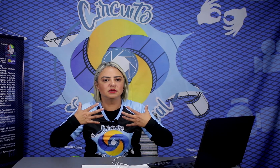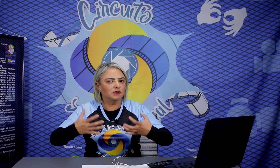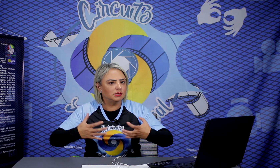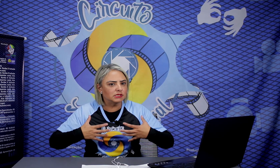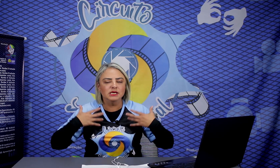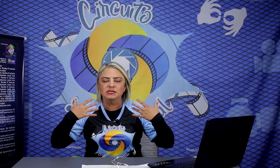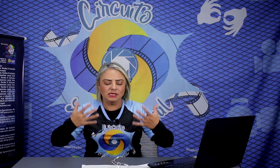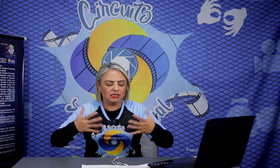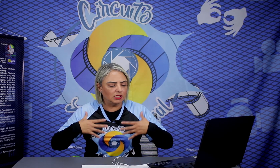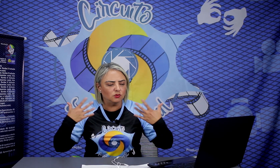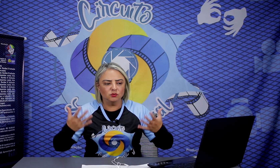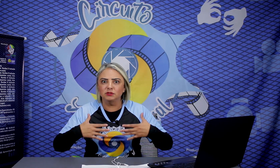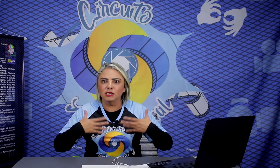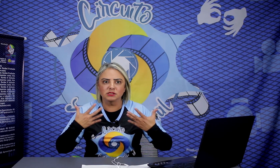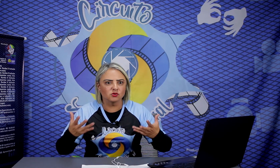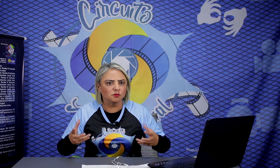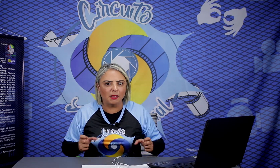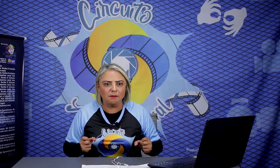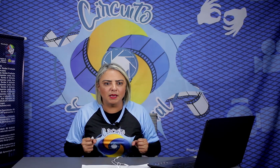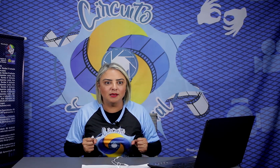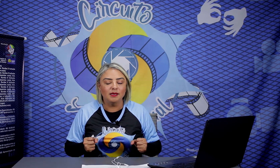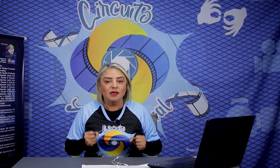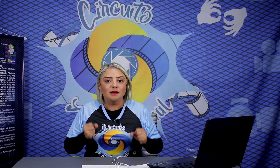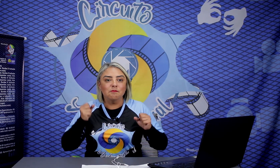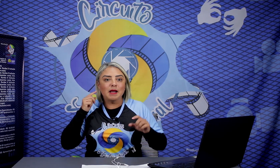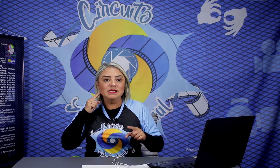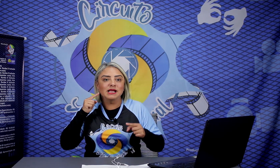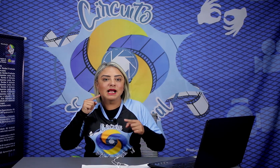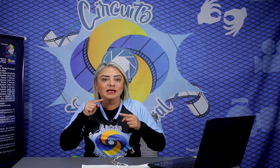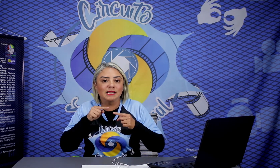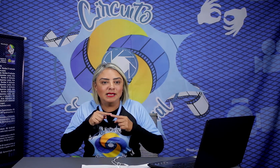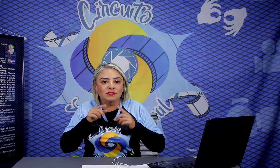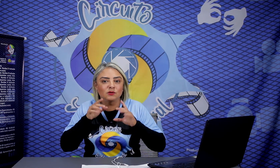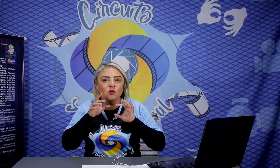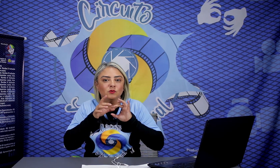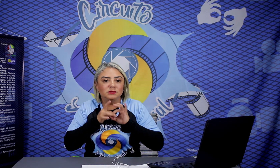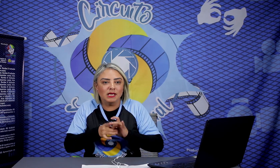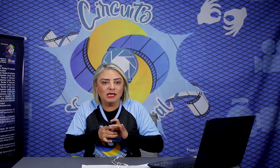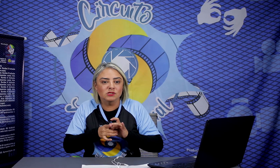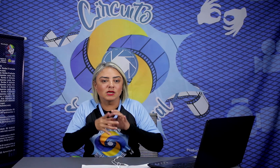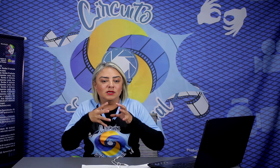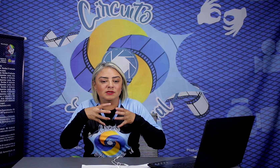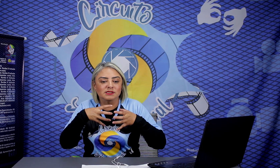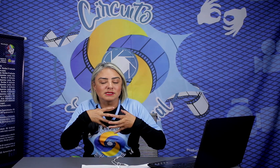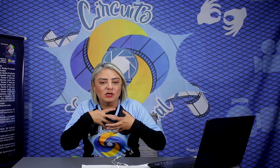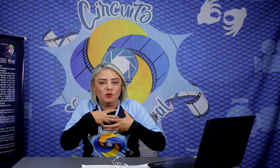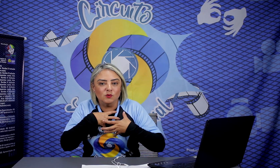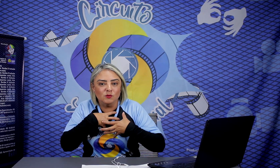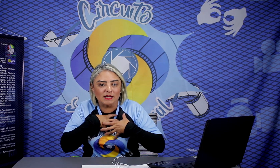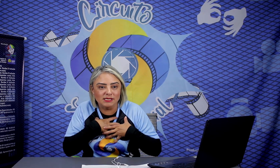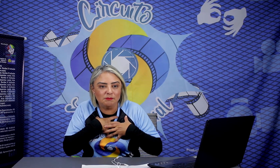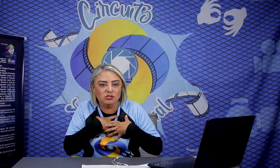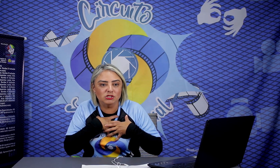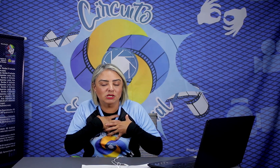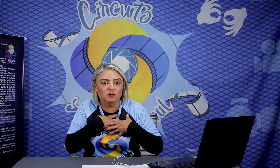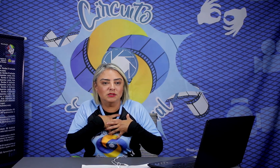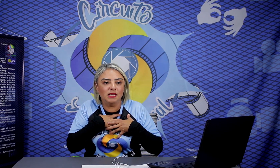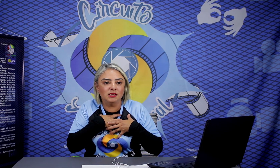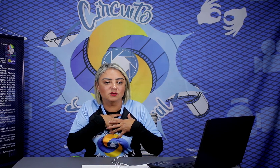eles sentem tudo, dançam super bem. Mas a letra, o contexto, aquilo... A semântica do texto, da